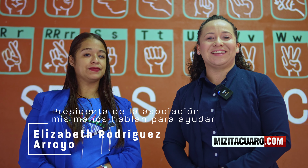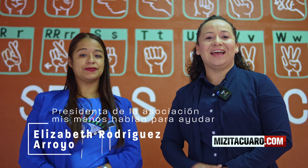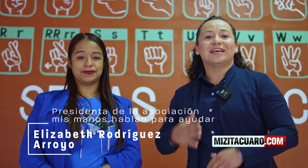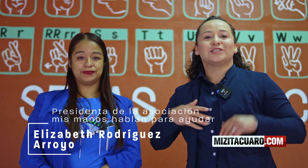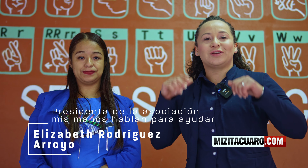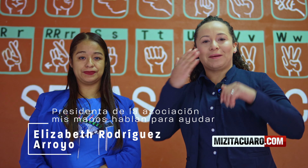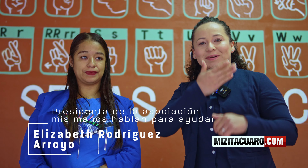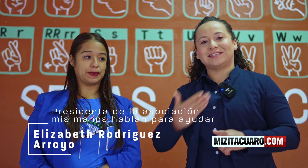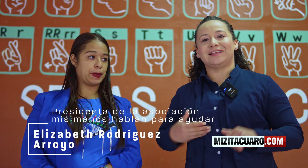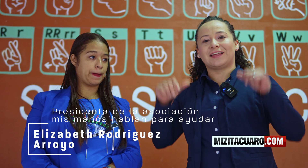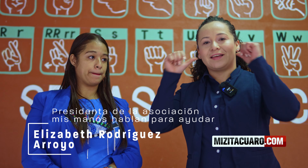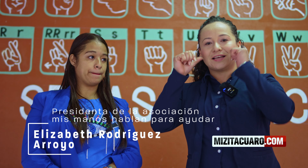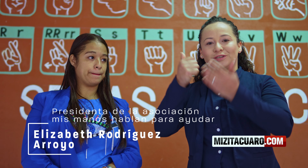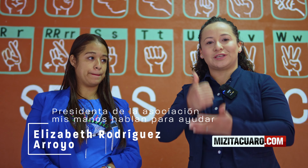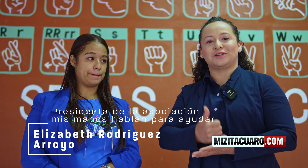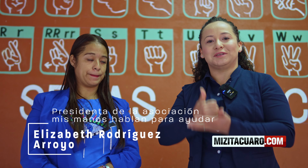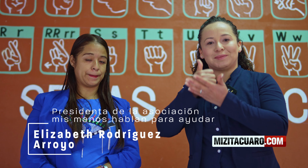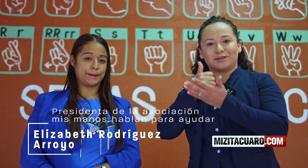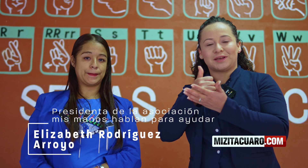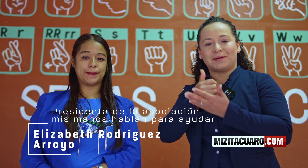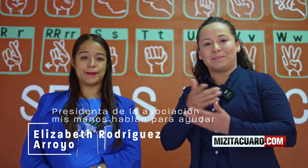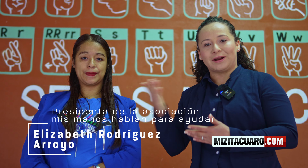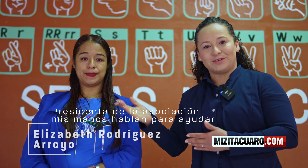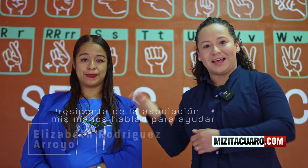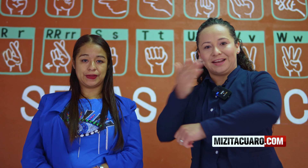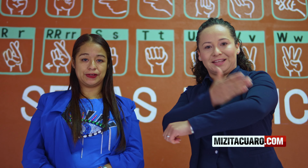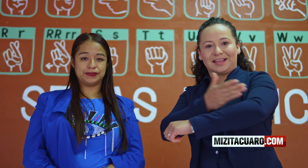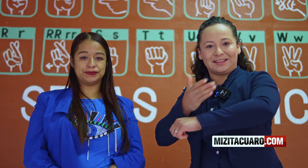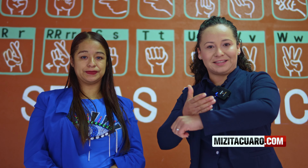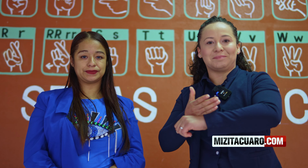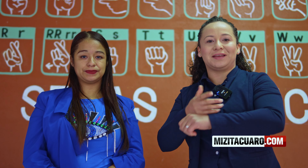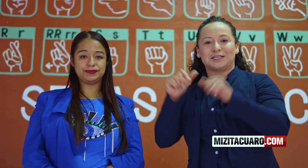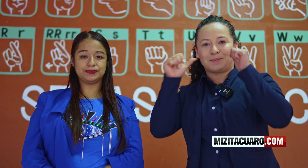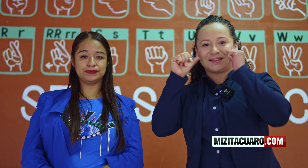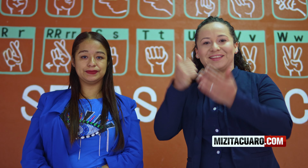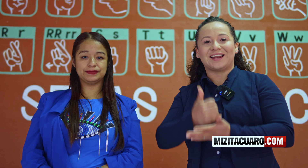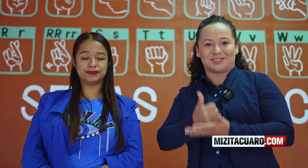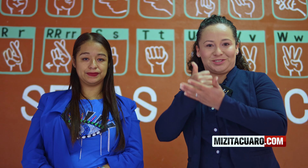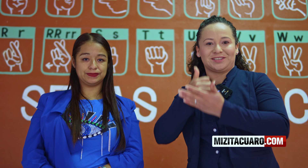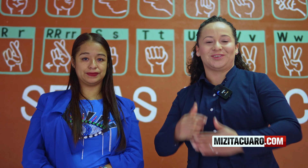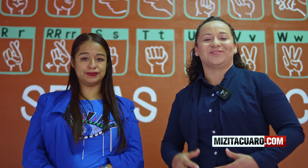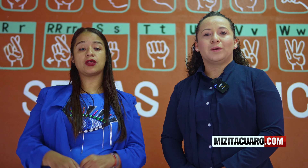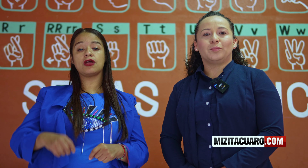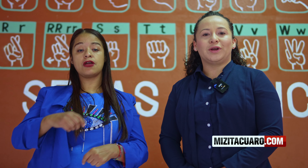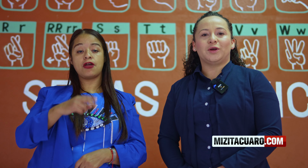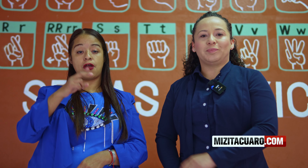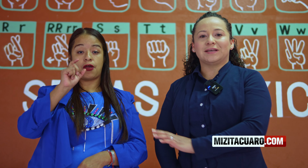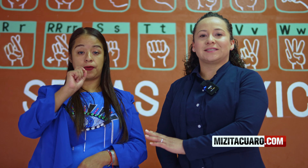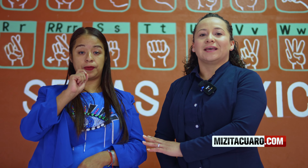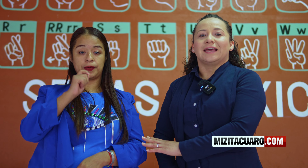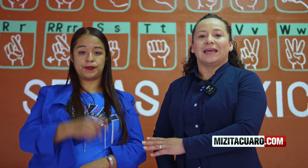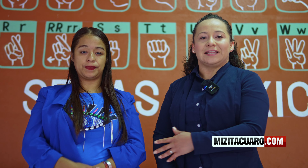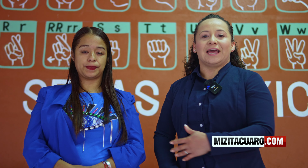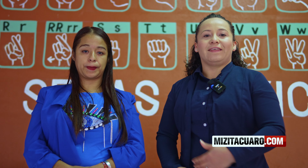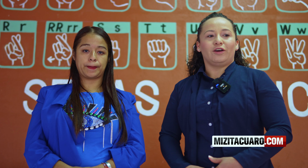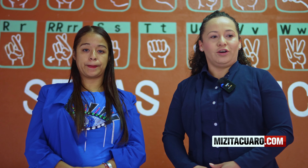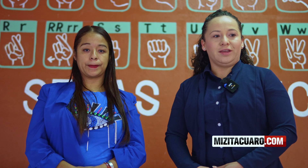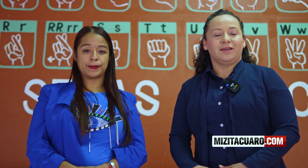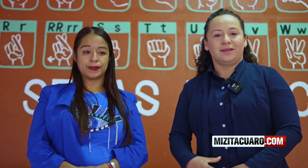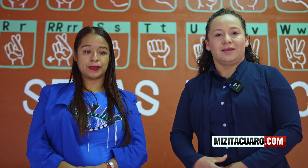es mi seña. Soy la presidenta de la asociación Mis Manos Hablan para Ayudar y Tadi también es parte de la asociación. Bueno, pues